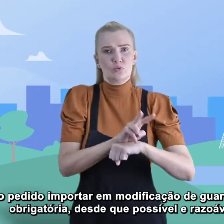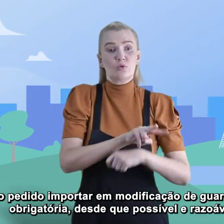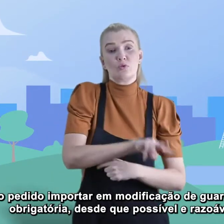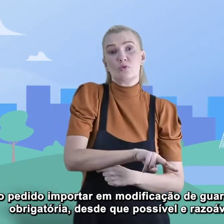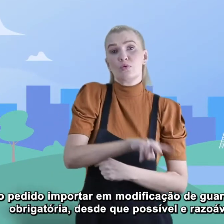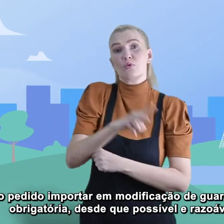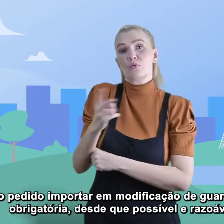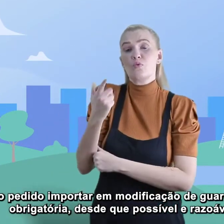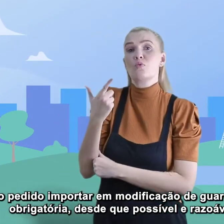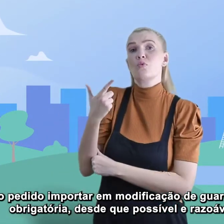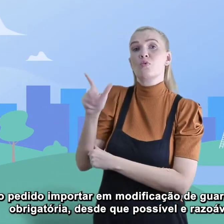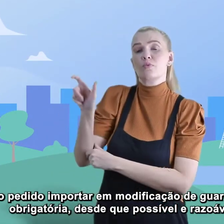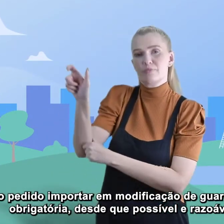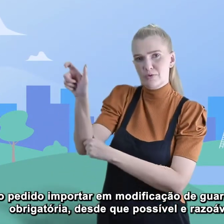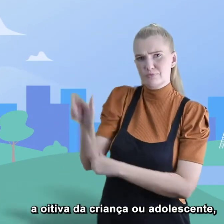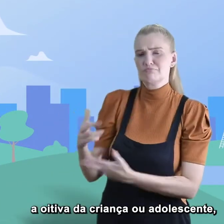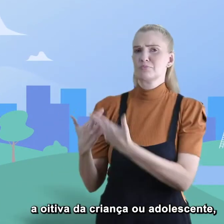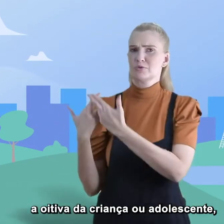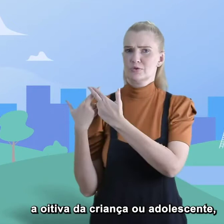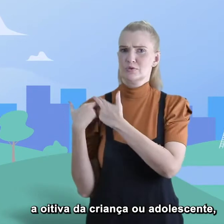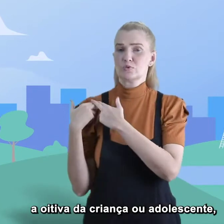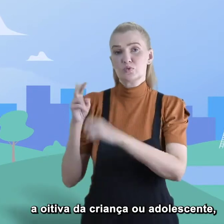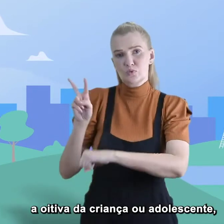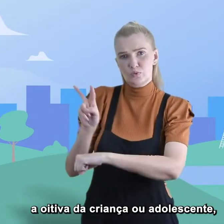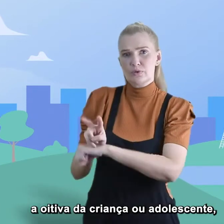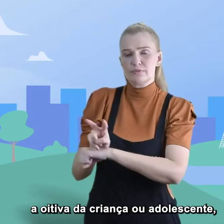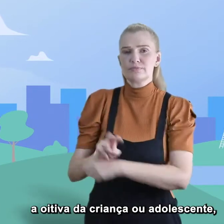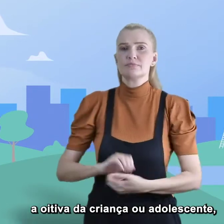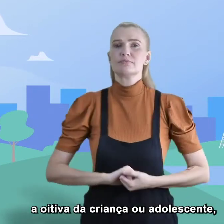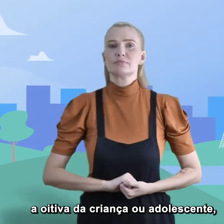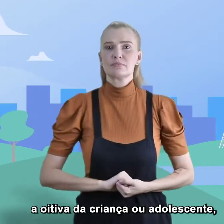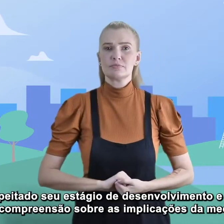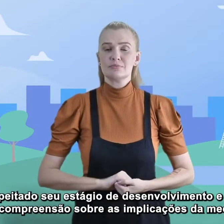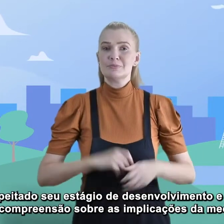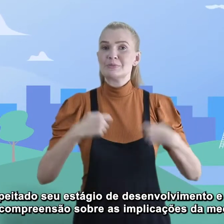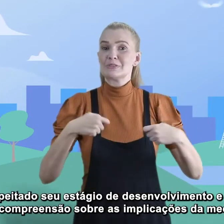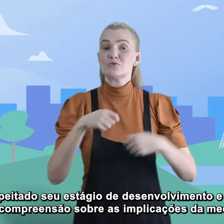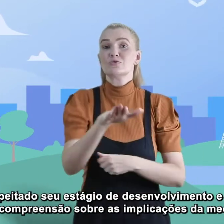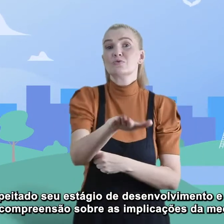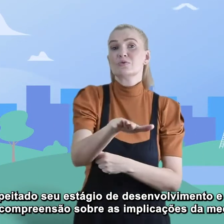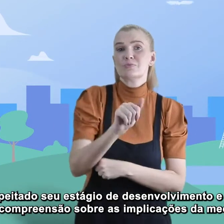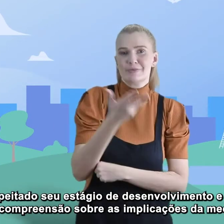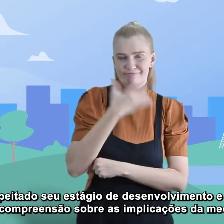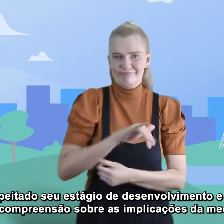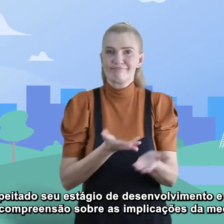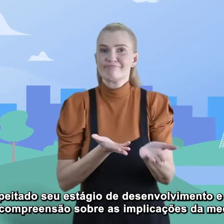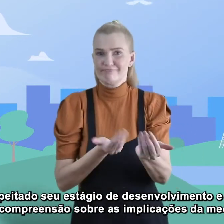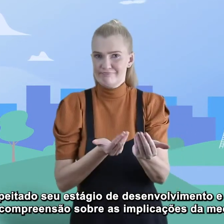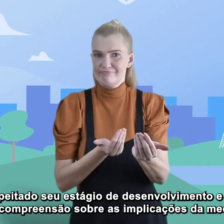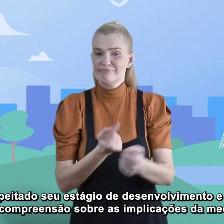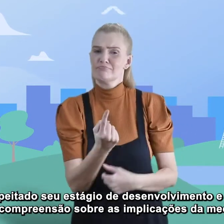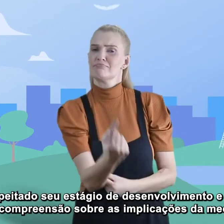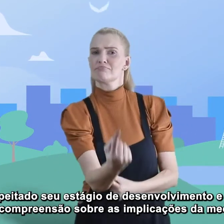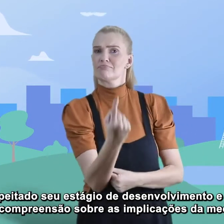que possível e razoável, a oitiva da criança ou adolescente, respeitado seu estágio de desenvolvimento e grau